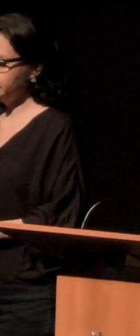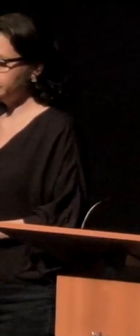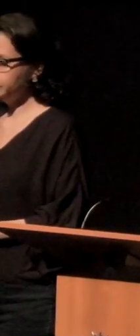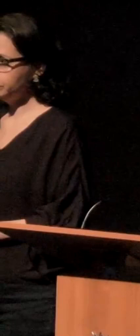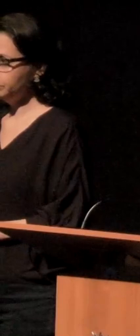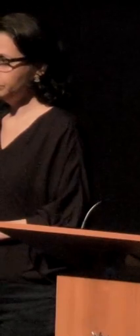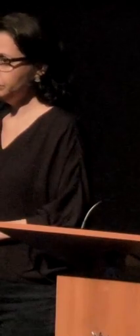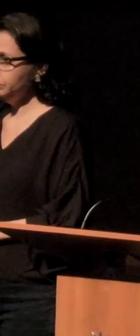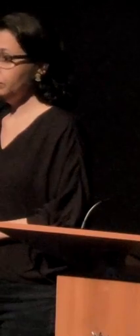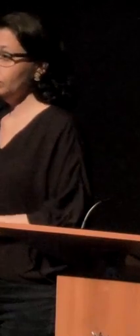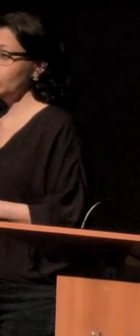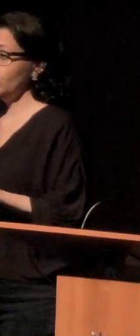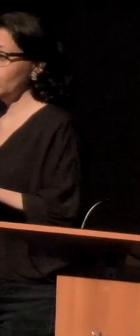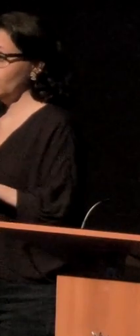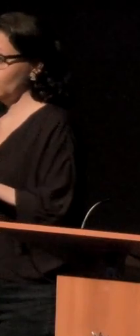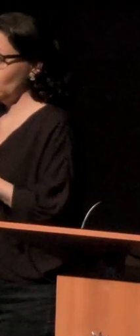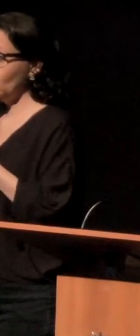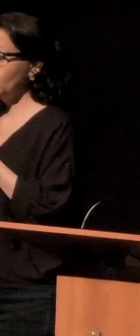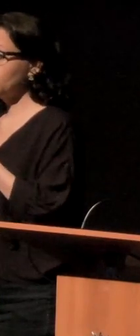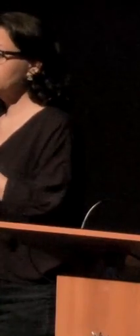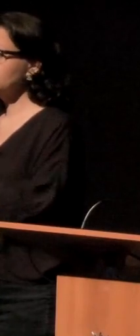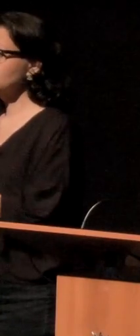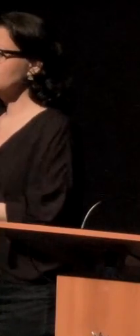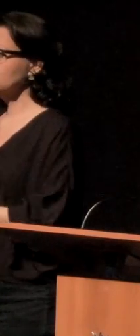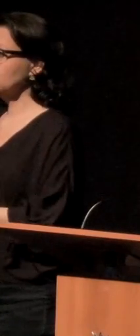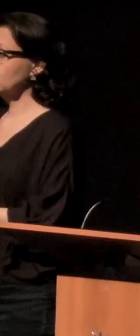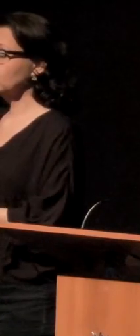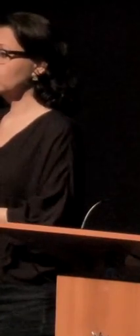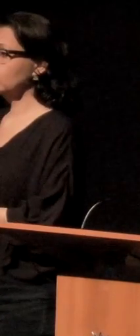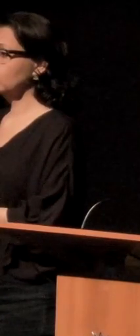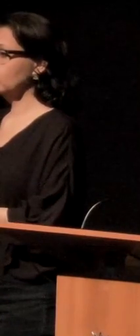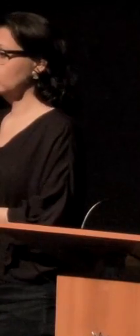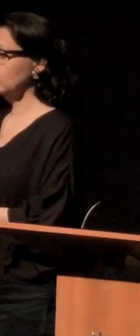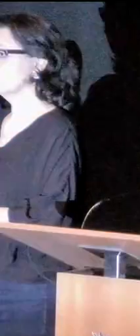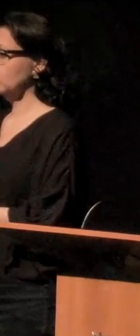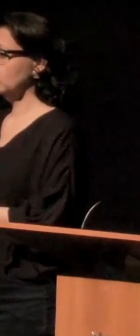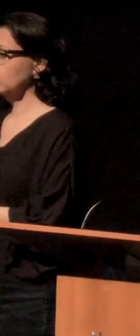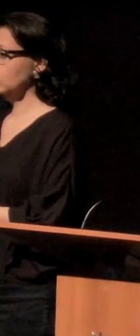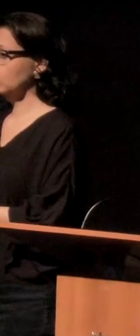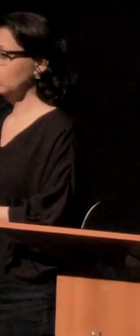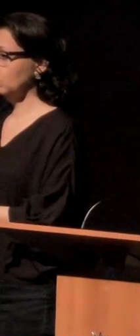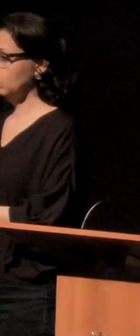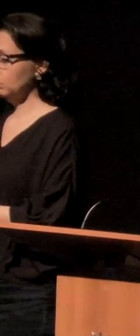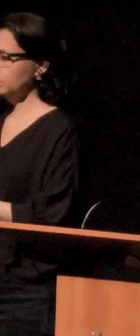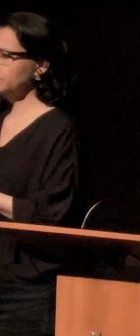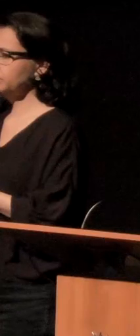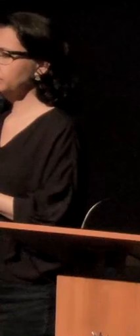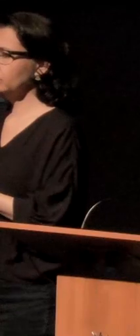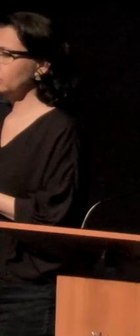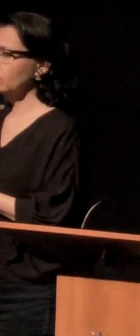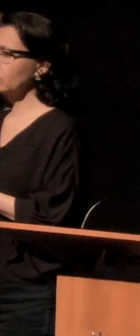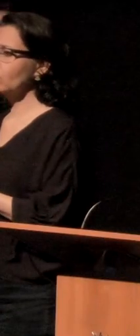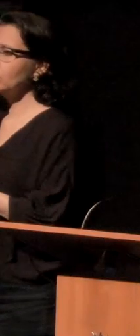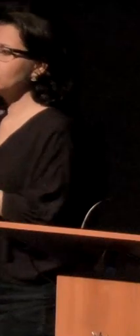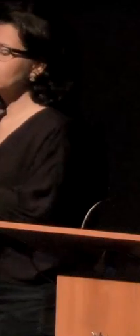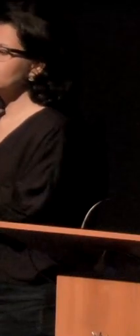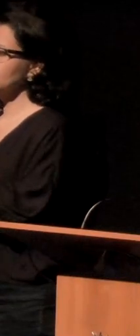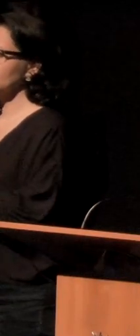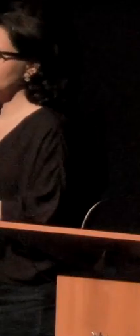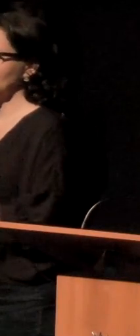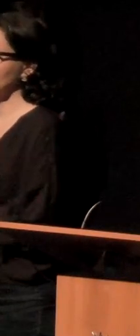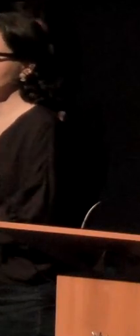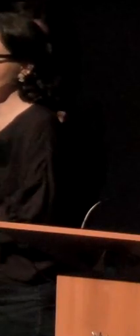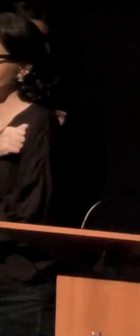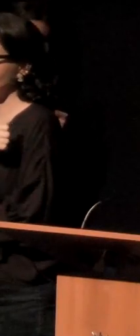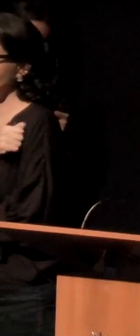Fernanda maimer além da identificação de estudantes com o nai e da elaboração de